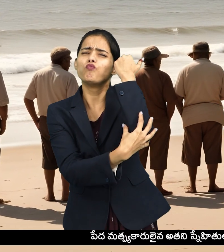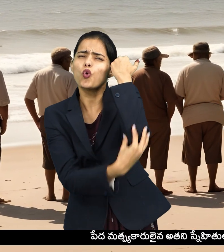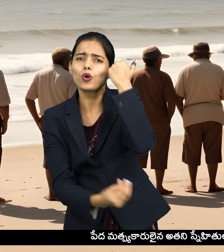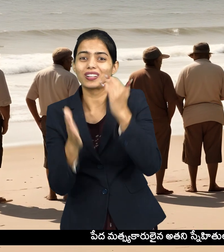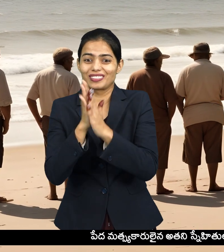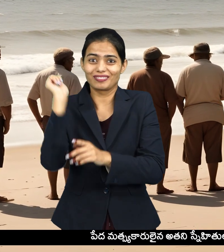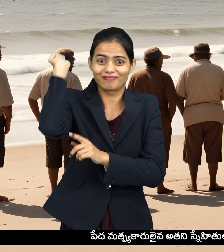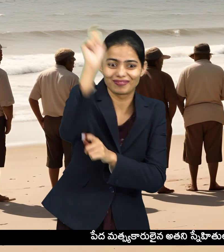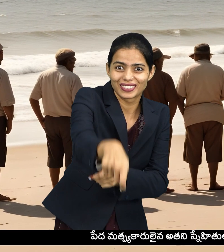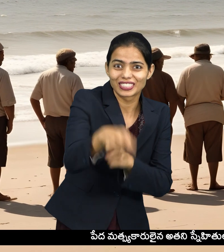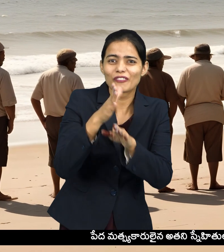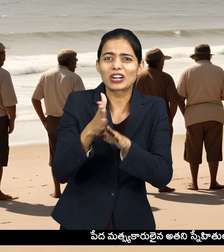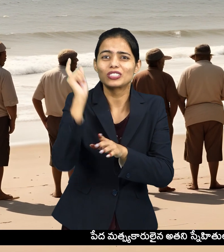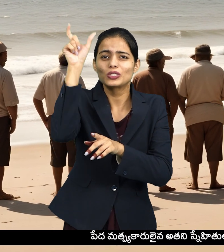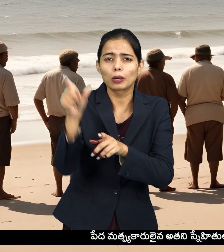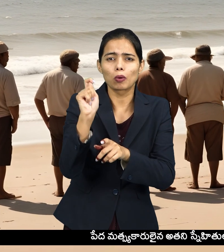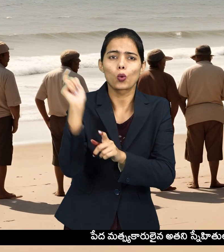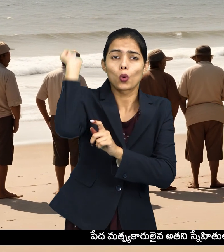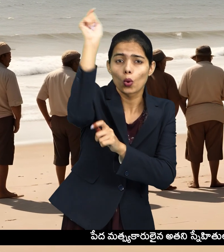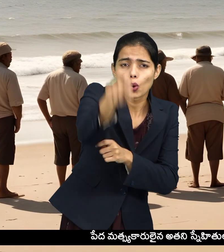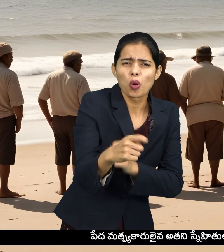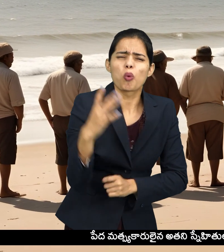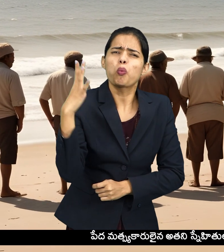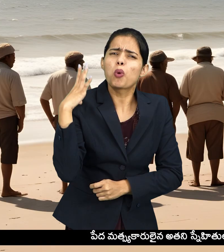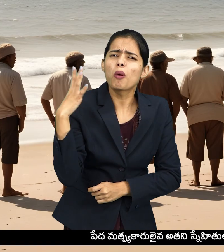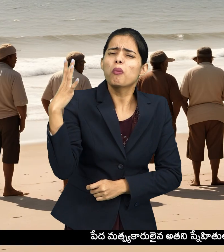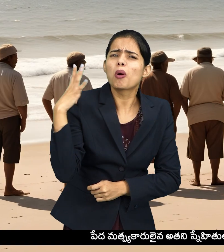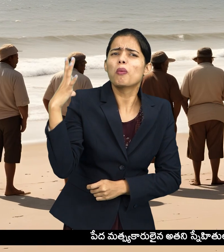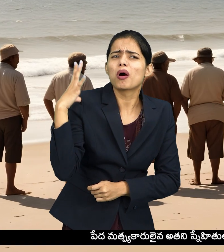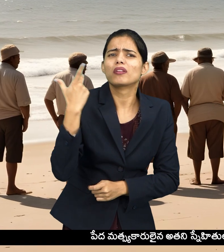అతని స్నేహితులు సముద్ర తీరంలో అతని కోసం వేచి ఉన్నారు.